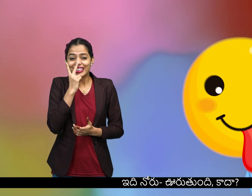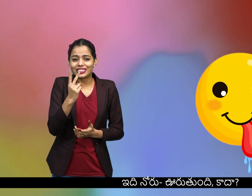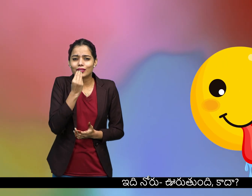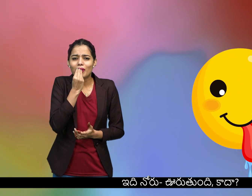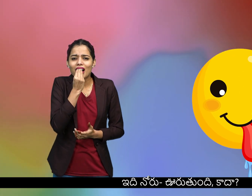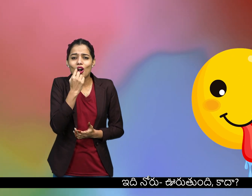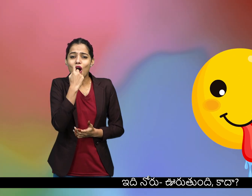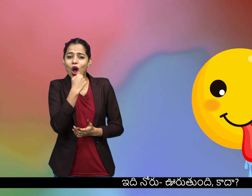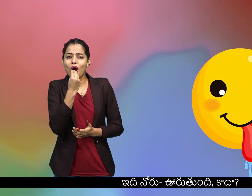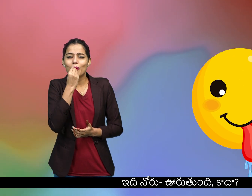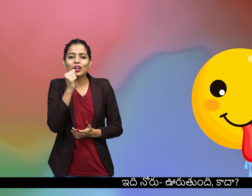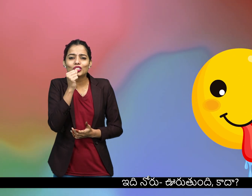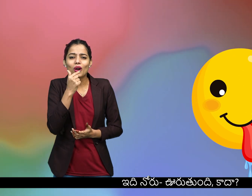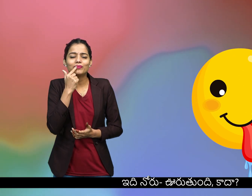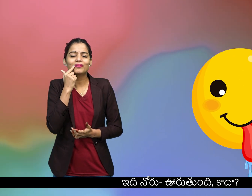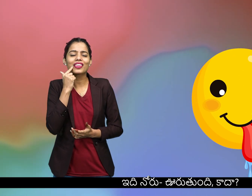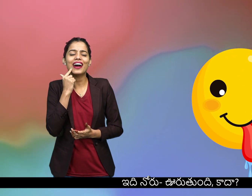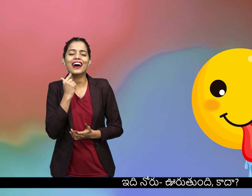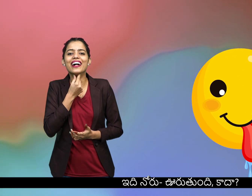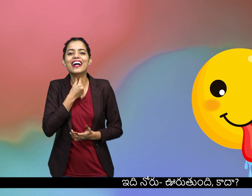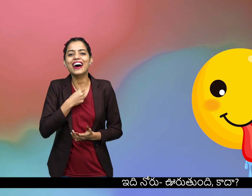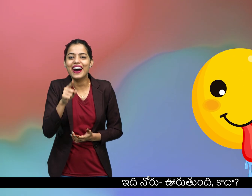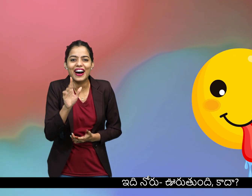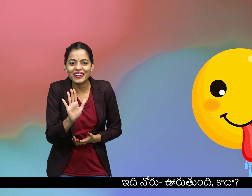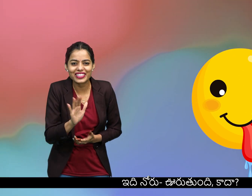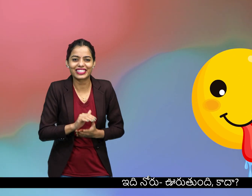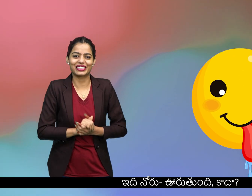ఇది నోరు ఊరుతుంది, కాదా?